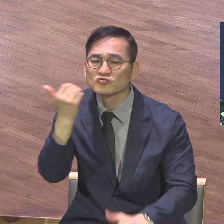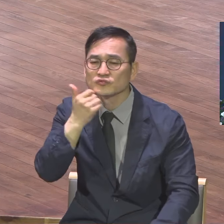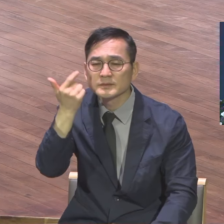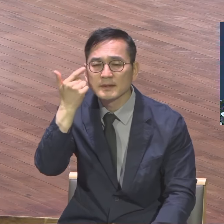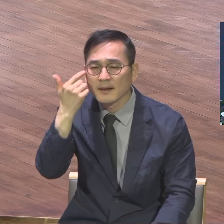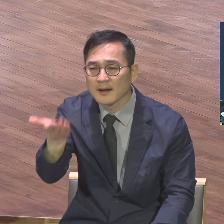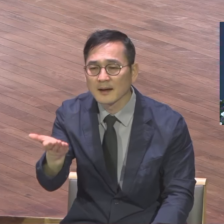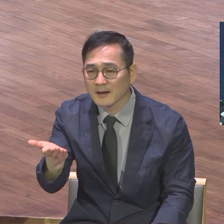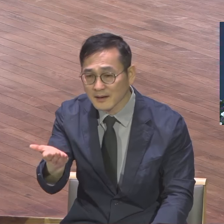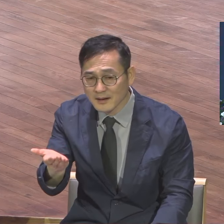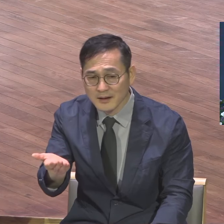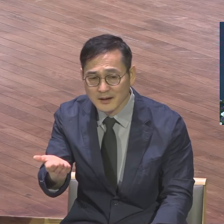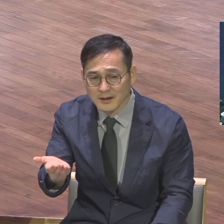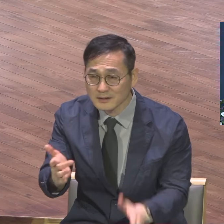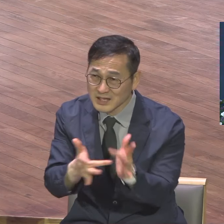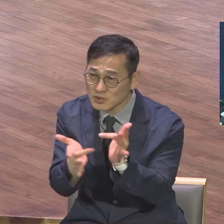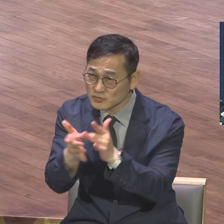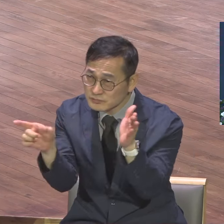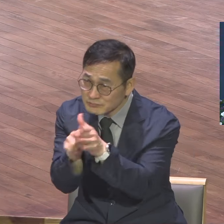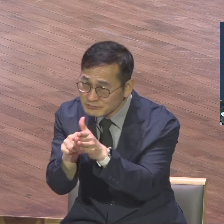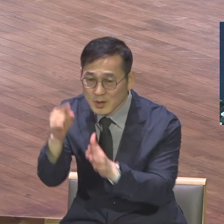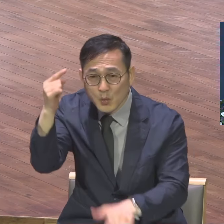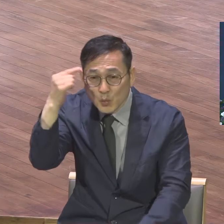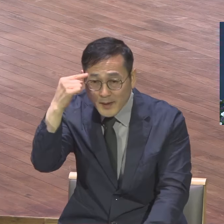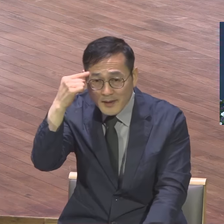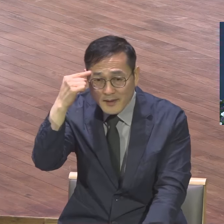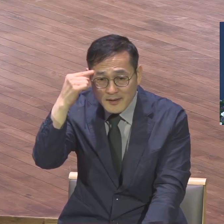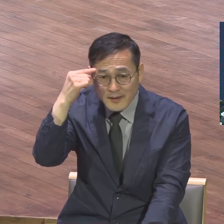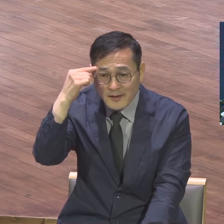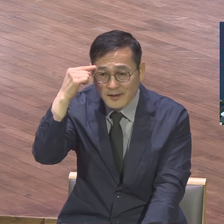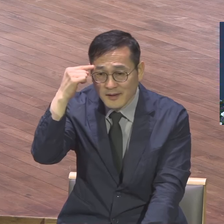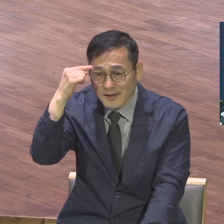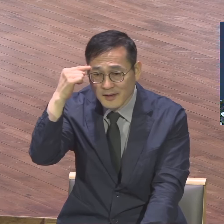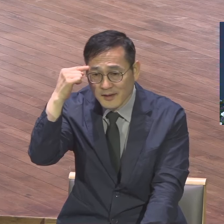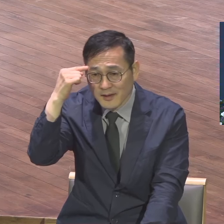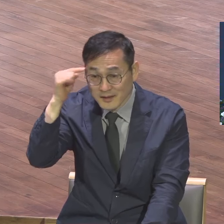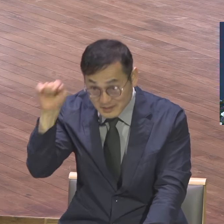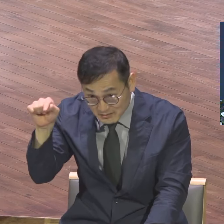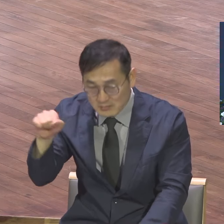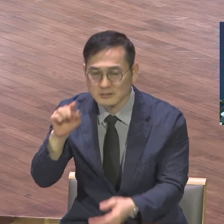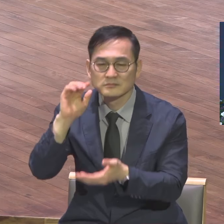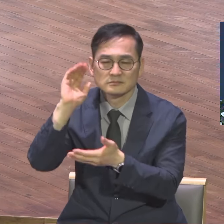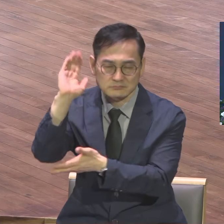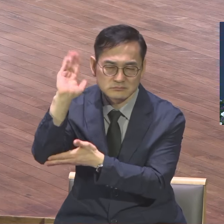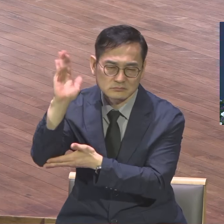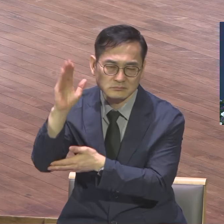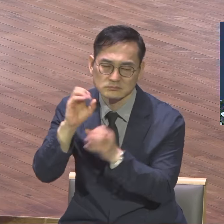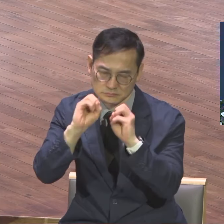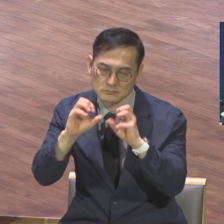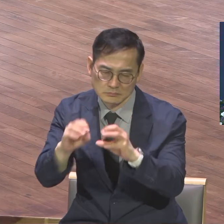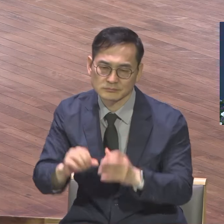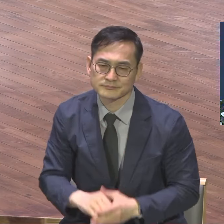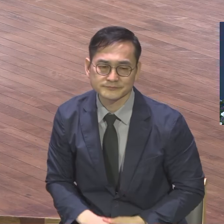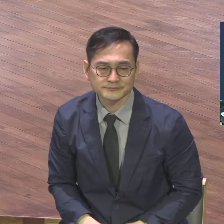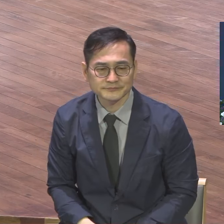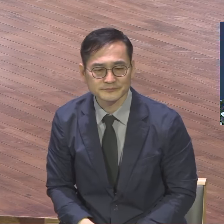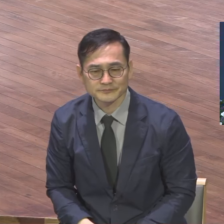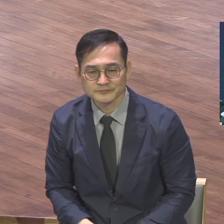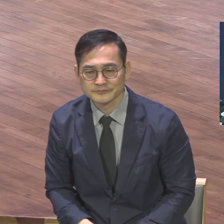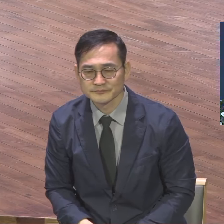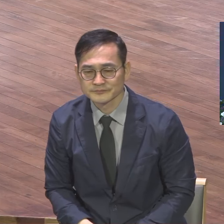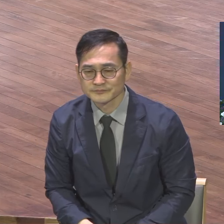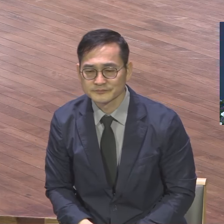왜 우리가 예수를 믿어야 하는지 그 전한 것입니다. 오늘 말씀을 통해서